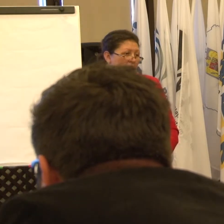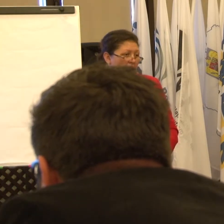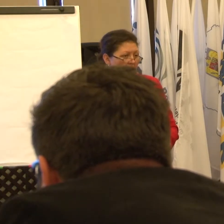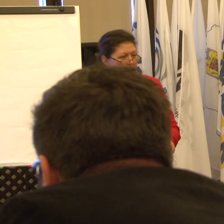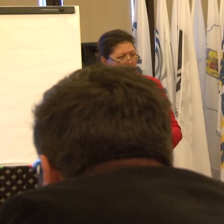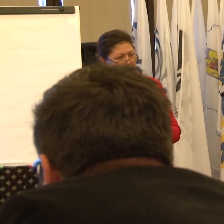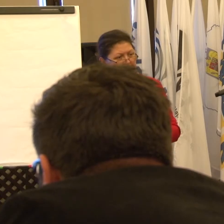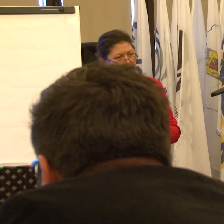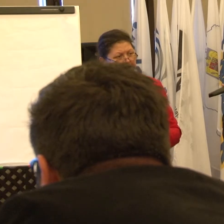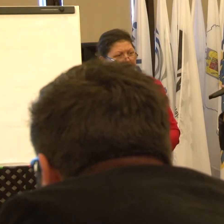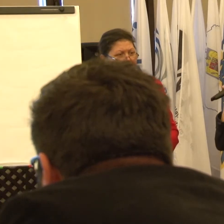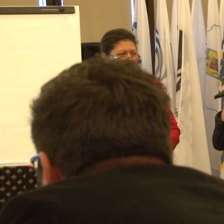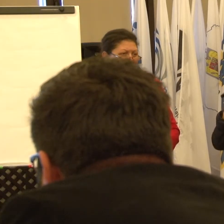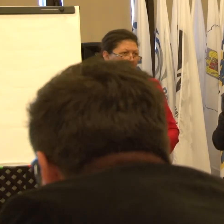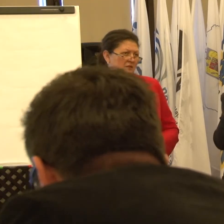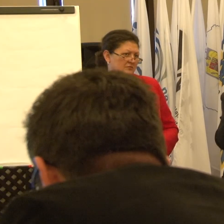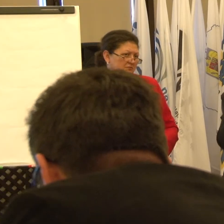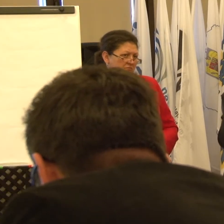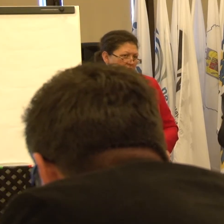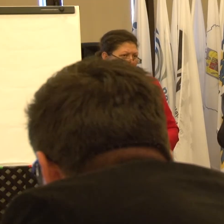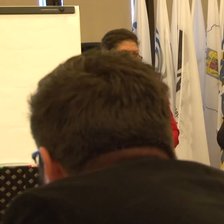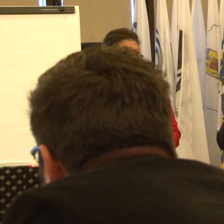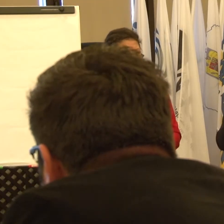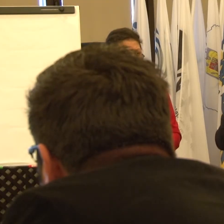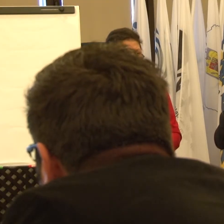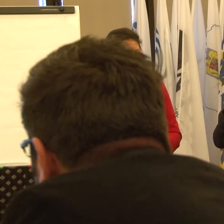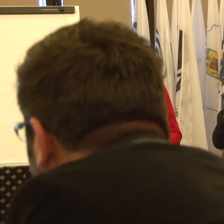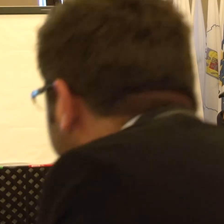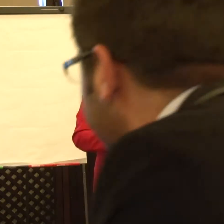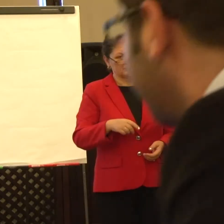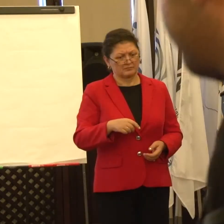făcut un adevărat business. Este un lucru real ceea ce vă spun.